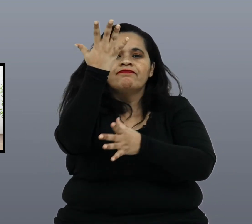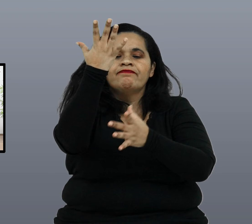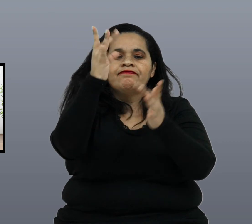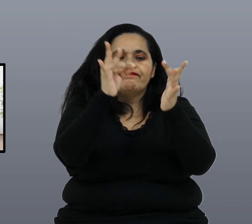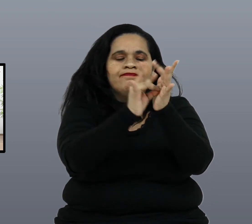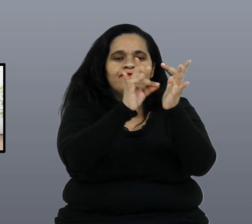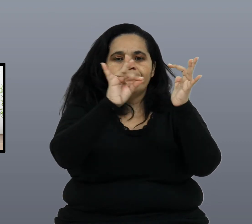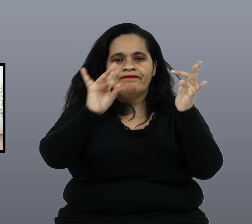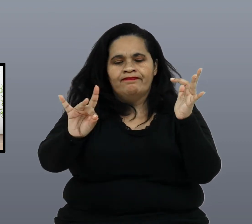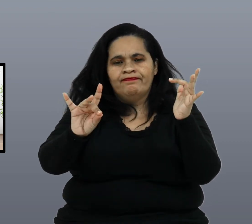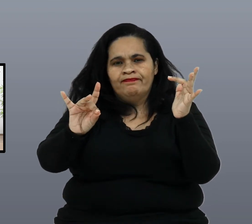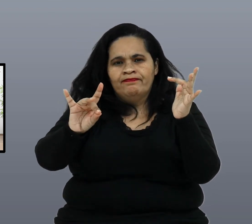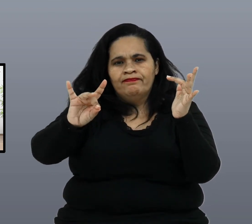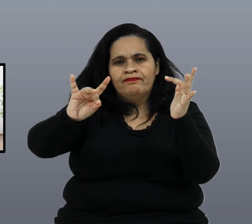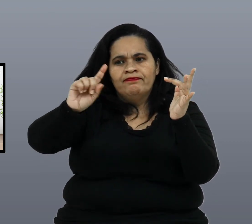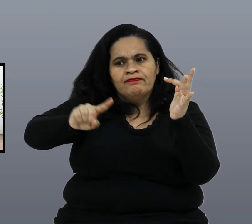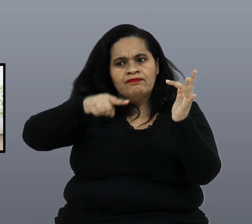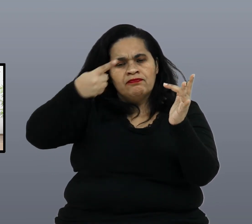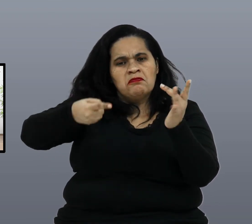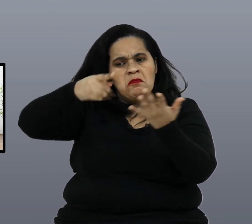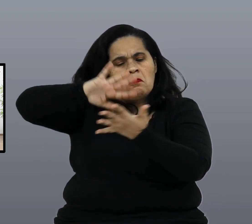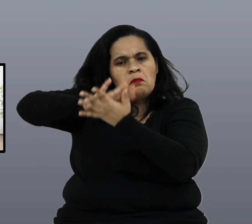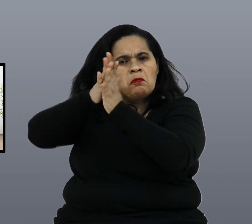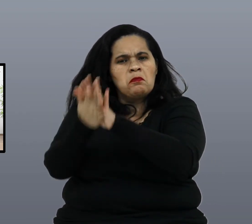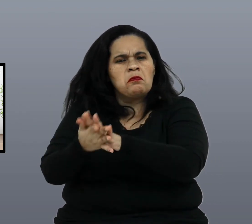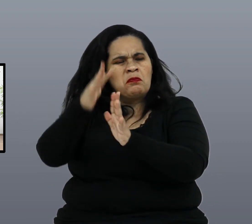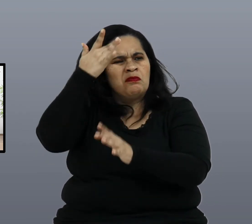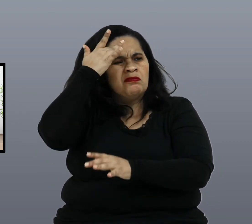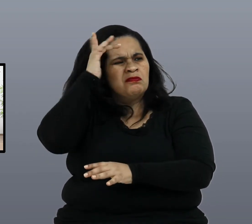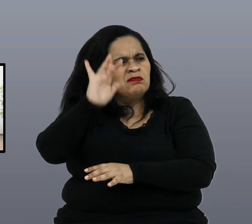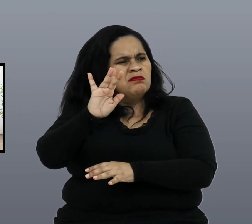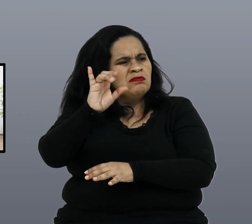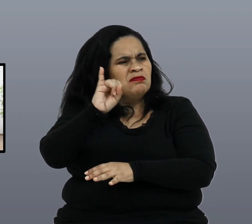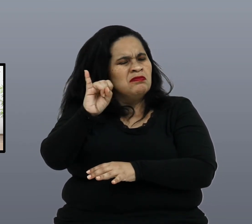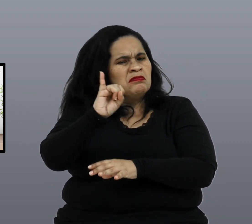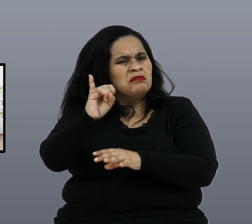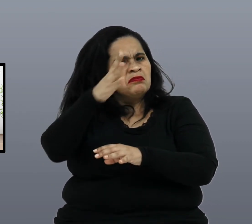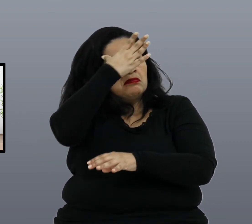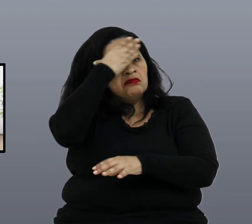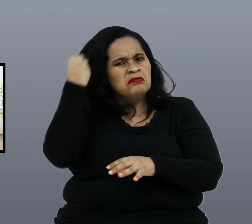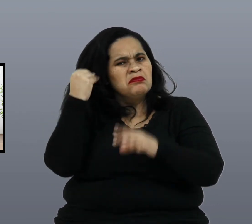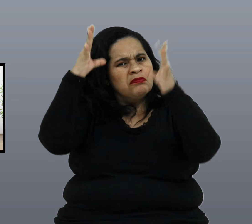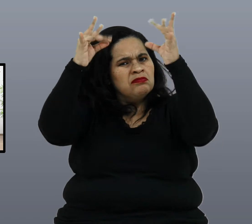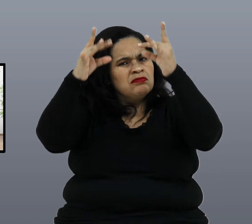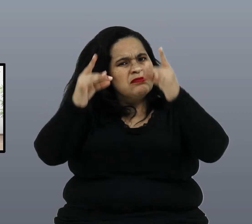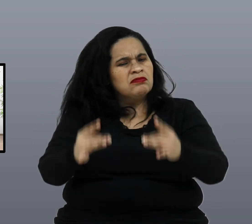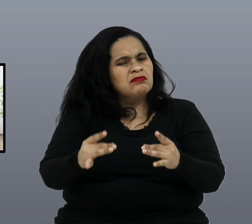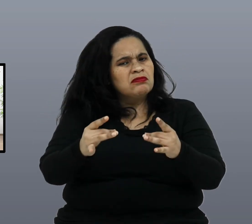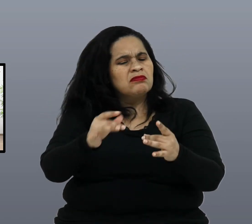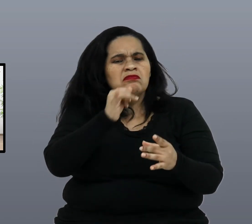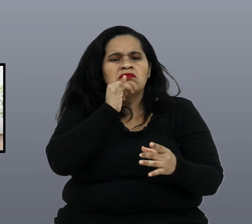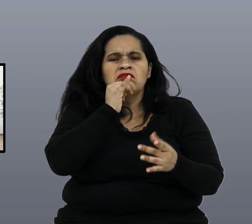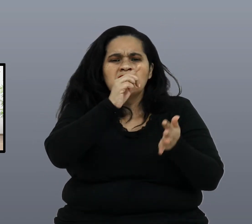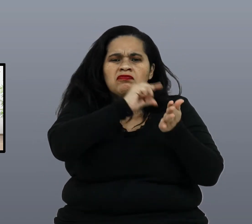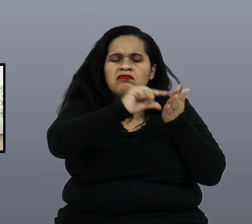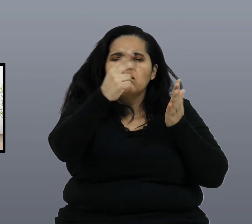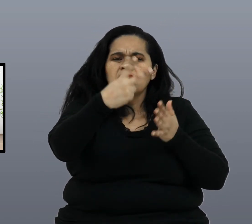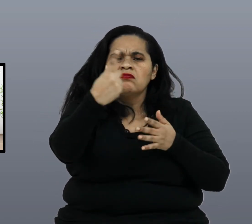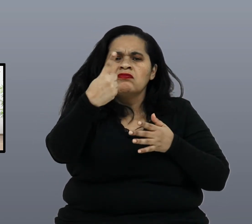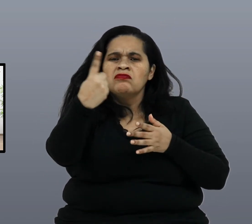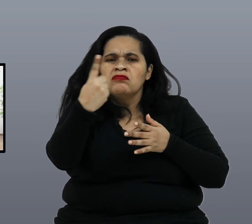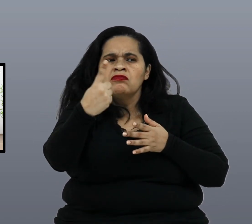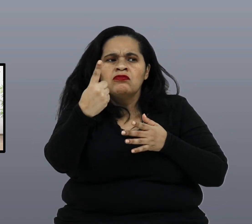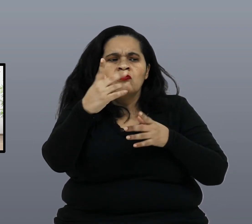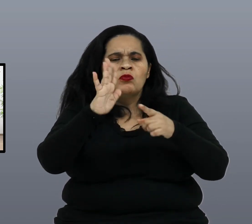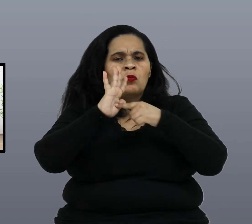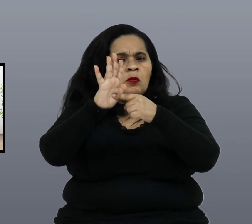não sei se eu esqueci algum detalhe aqui importante, mas assim, o versículo 21, que aí faz essa mesma conexão. O